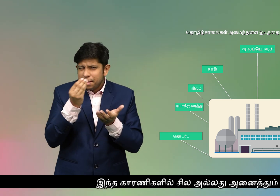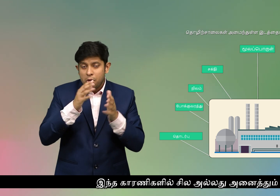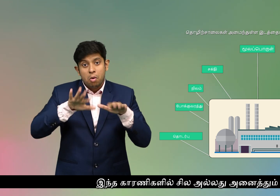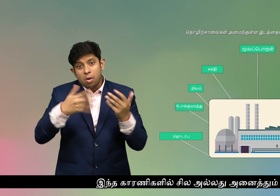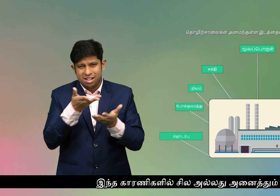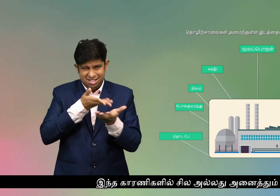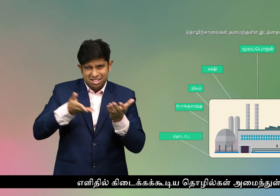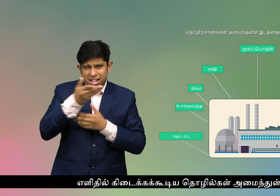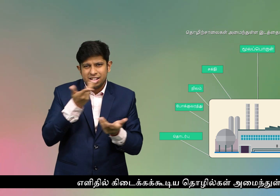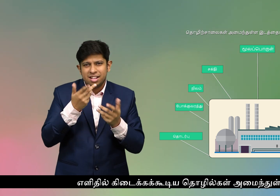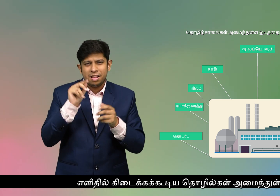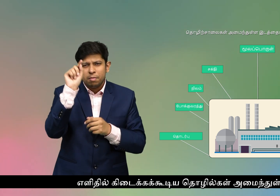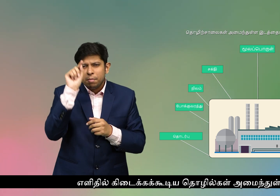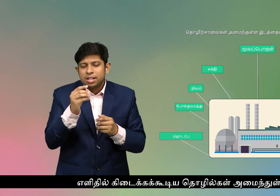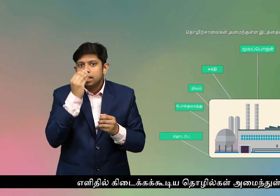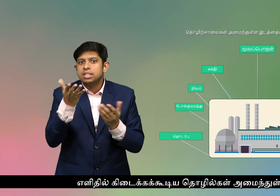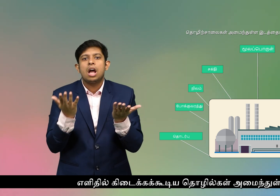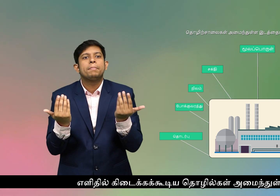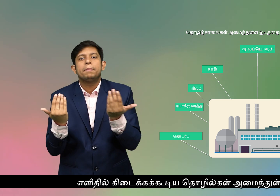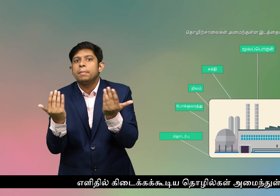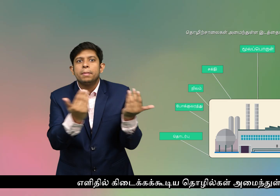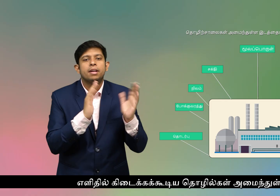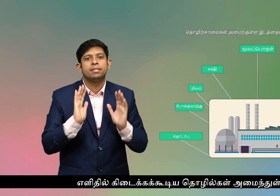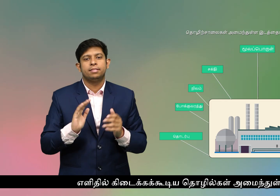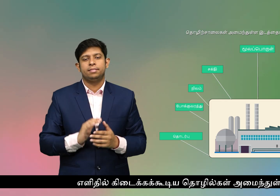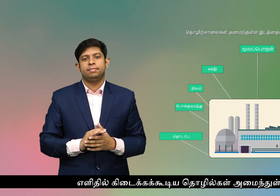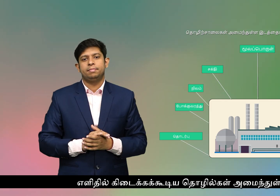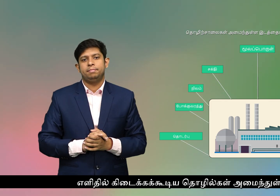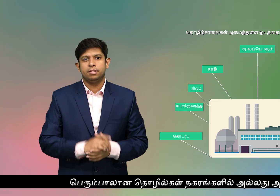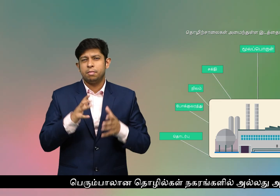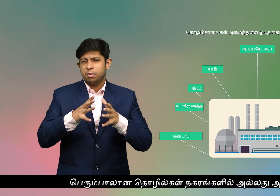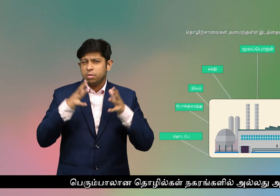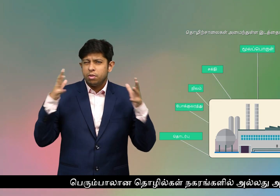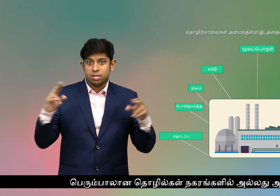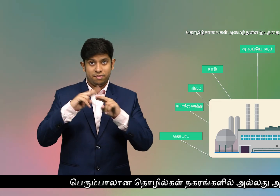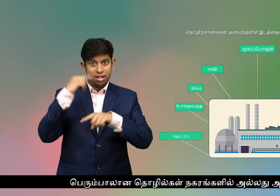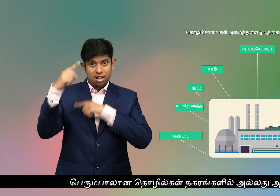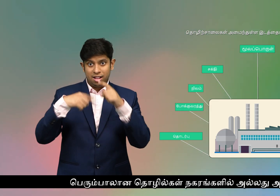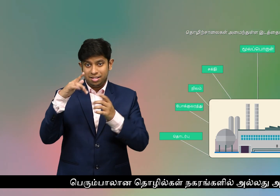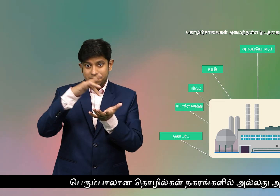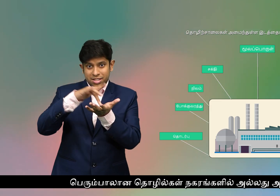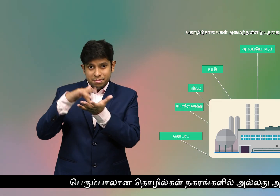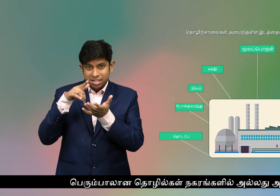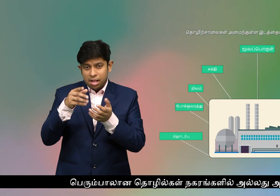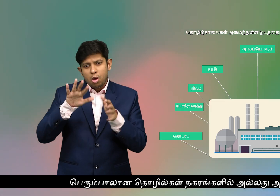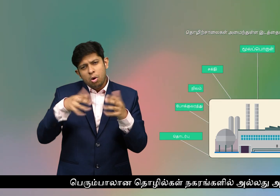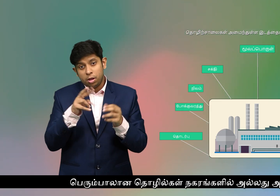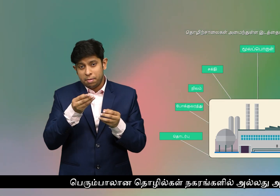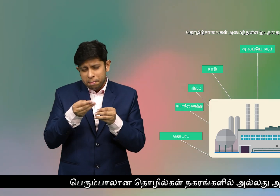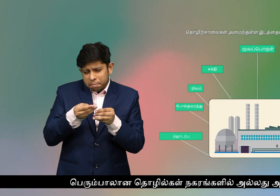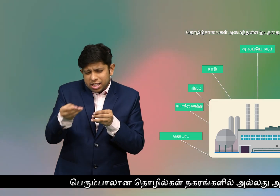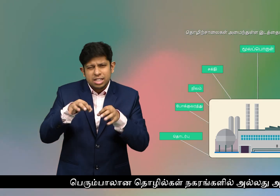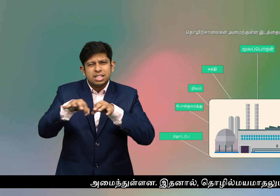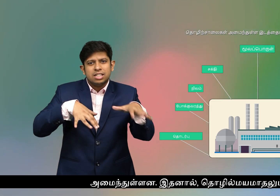அல்லது அனைத்தும் எளிதில் கிடைக்கக்கூடிய தொழில்கள் அமைந்துள்ளன. பெரும்பாலான தொழில்கள் நகரங்களில்